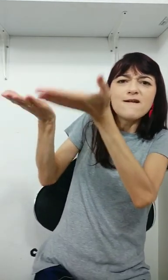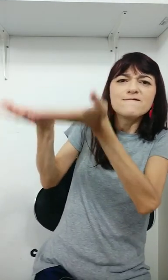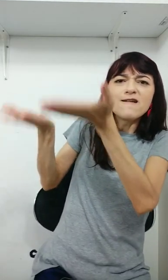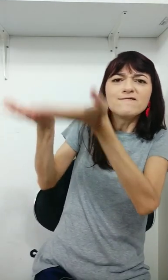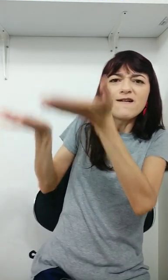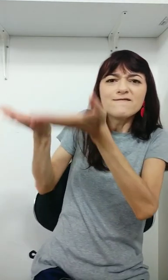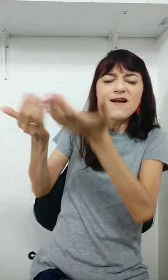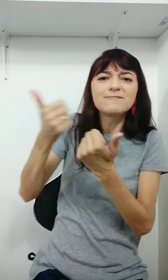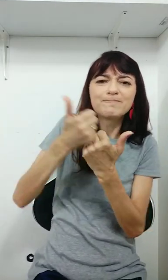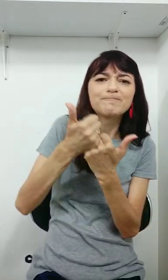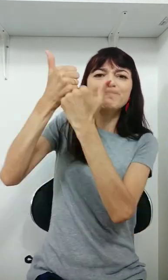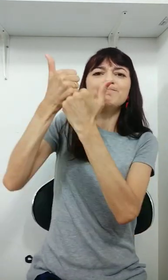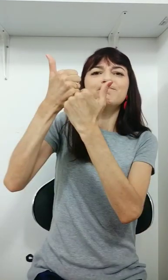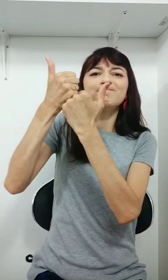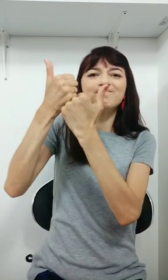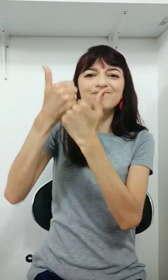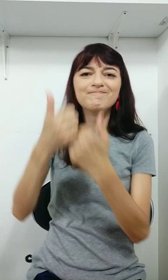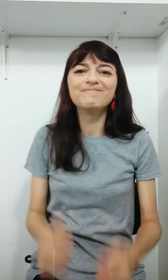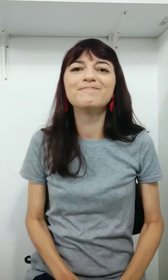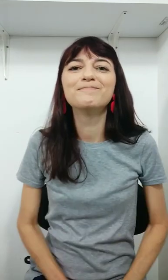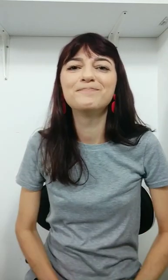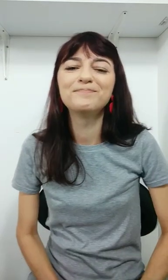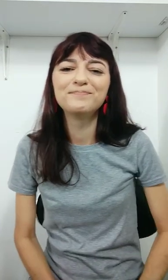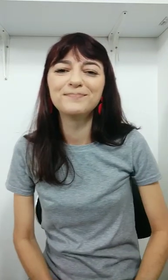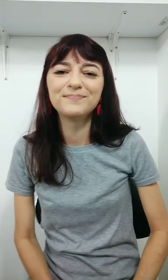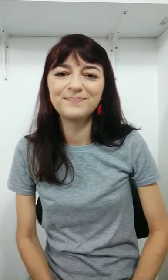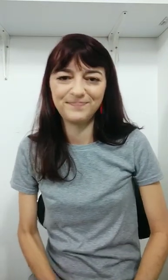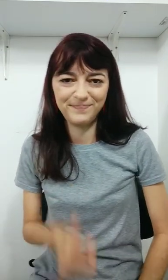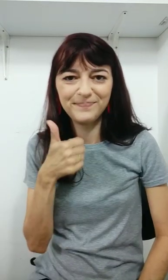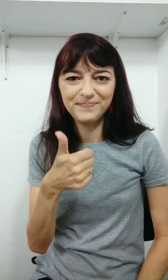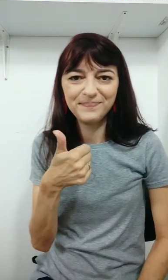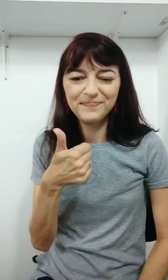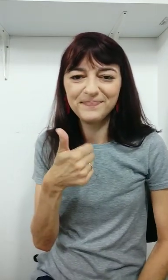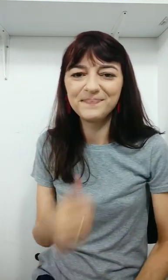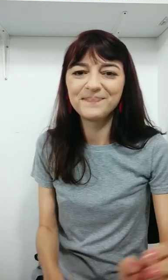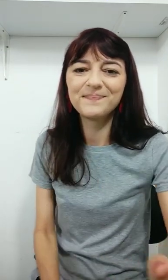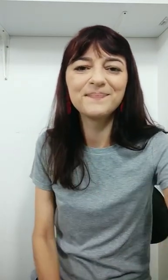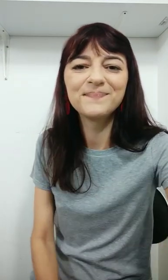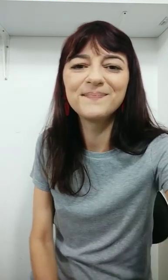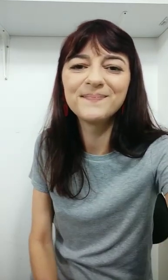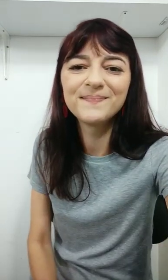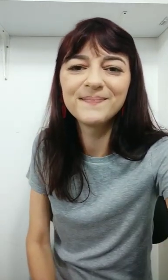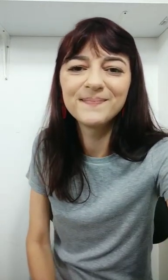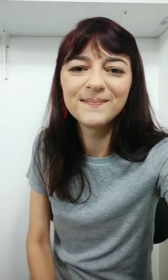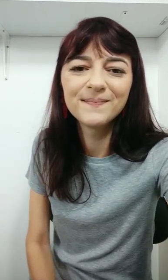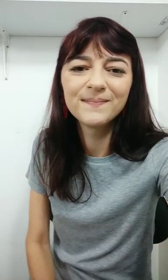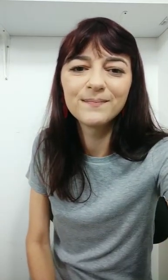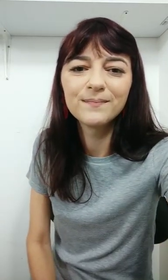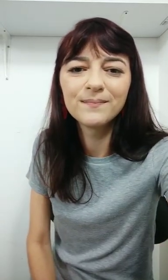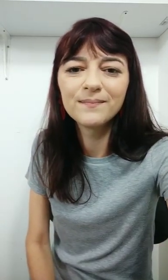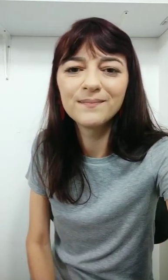Colocando ele para cima, né? E não simplesmente sugando aquela informação e ignorando depois.